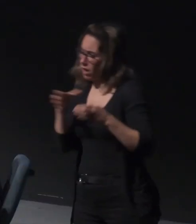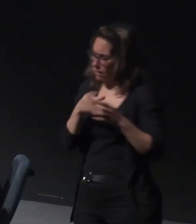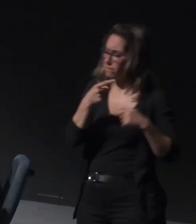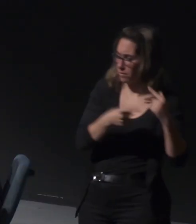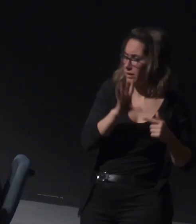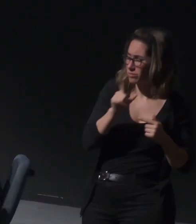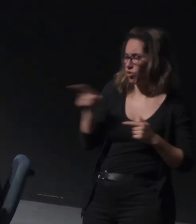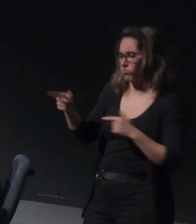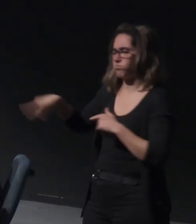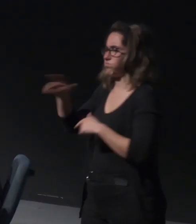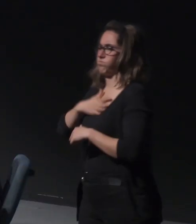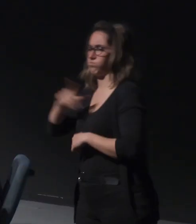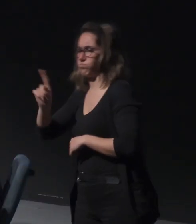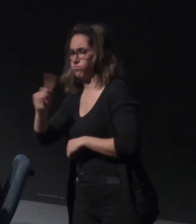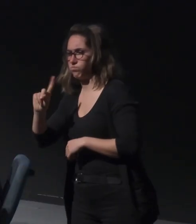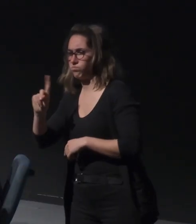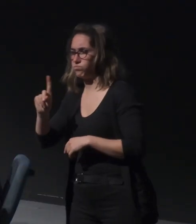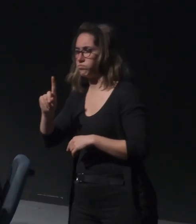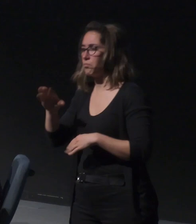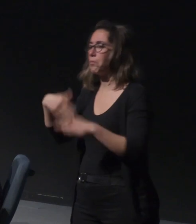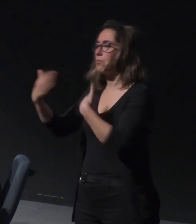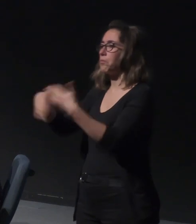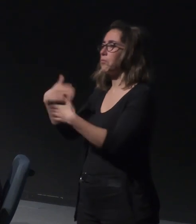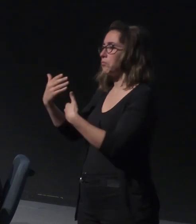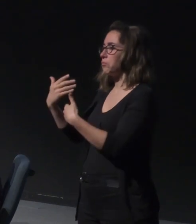durante 2 años no la ha celebrado con ella y no ha pasado nada.